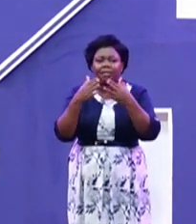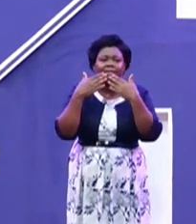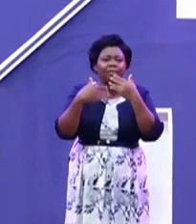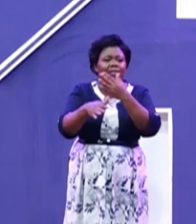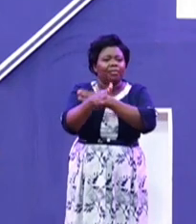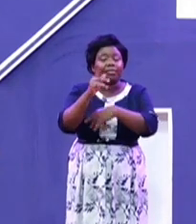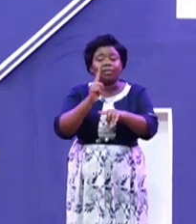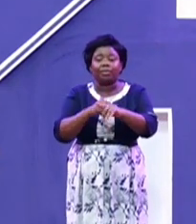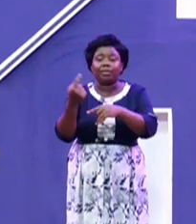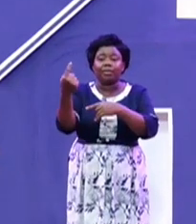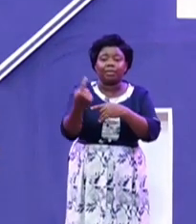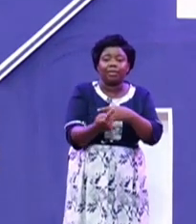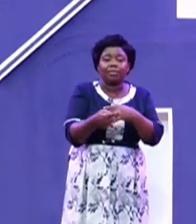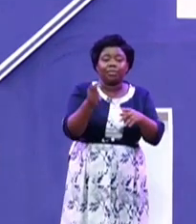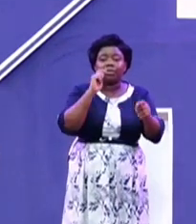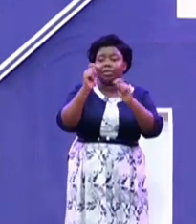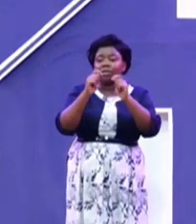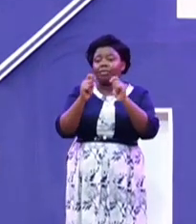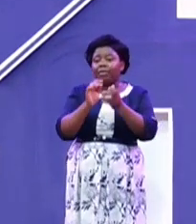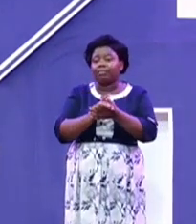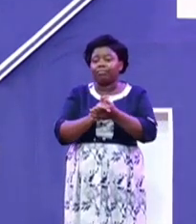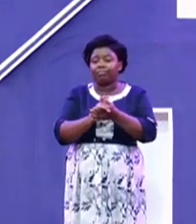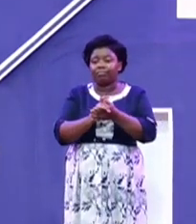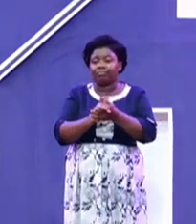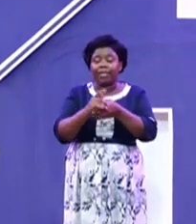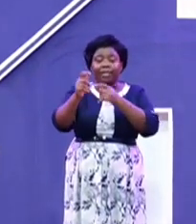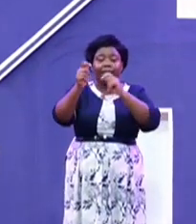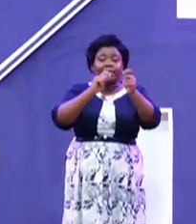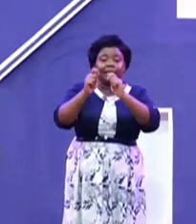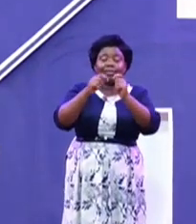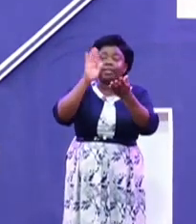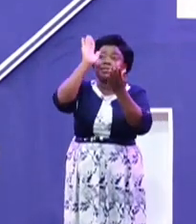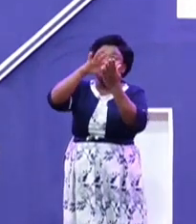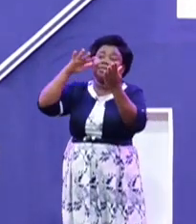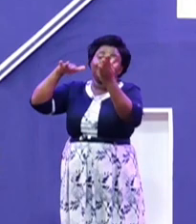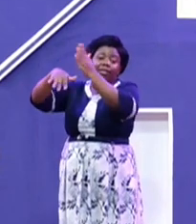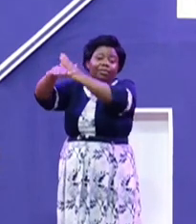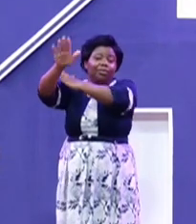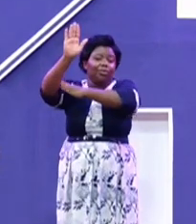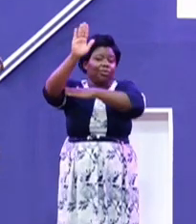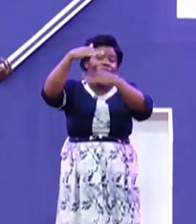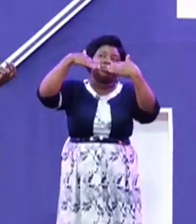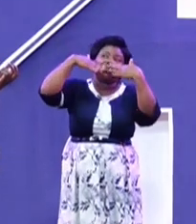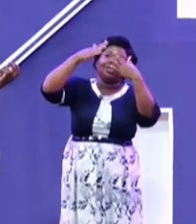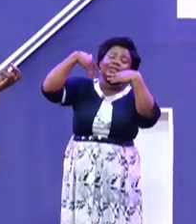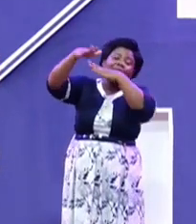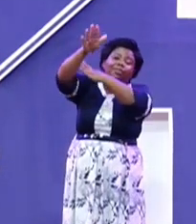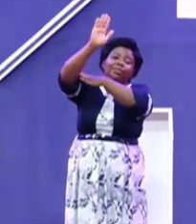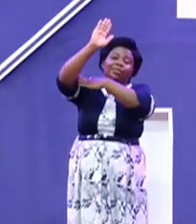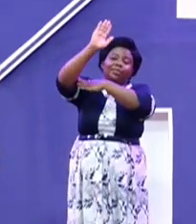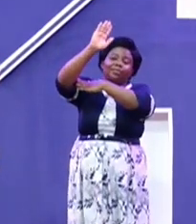te azze kuwa bujulizi. Bujulizi mulimu okugulumiza Katonda, mulimu okusiima